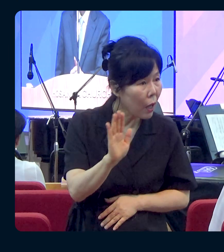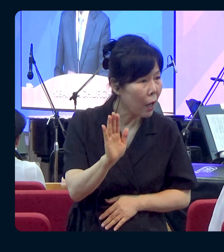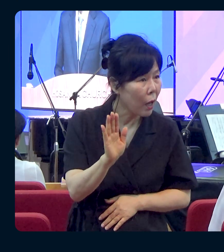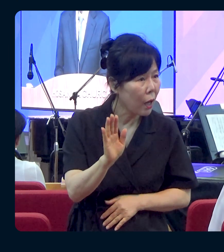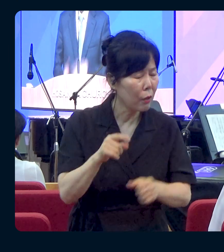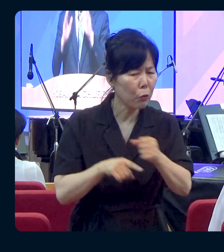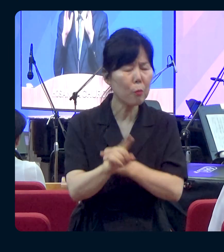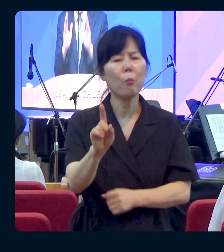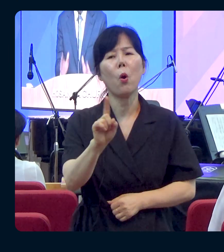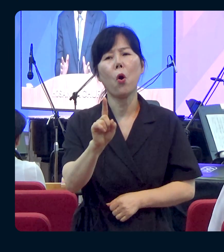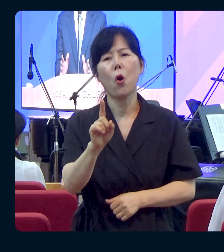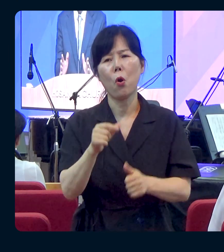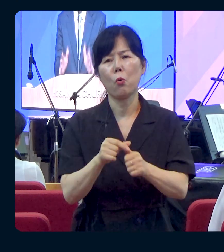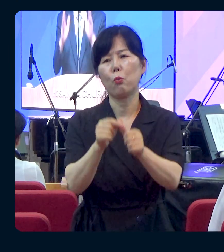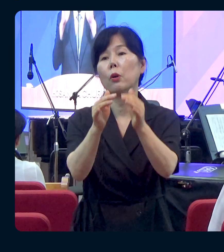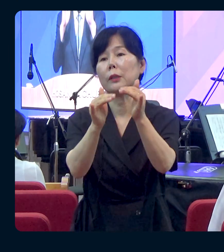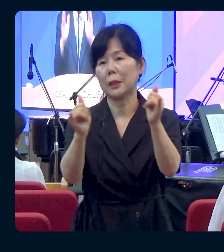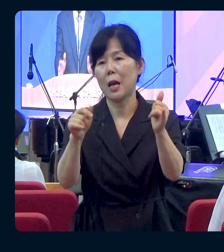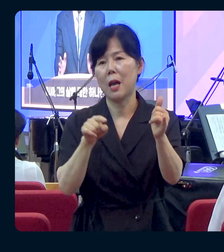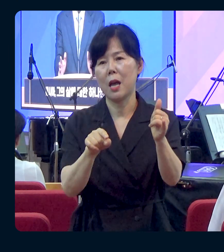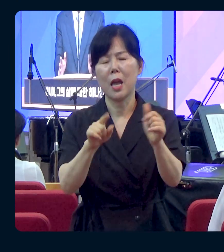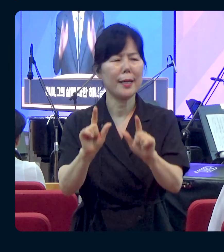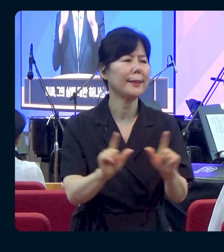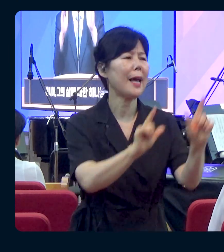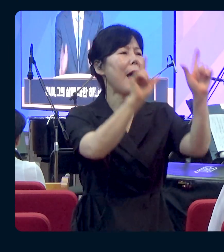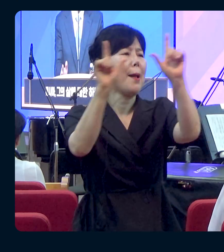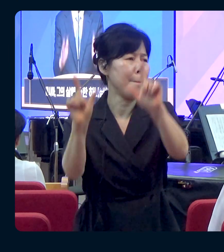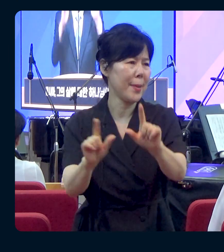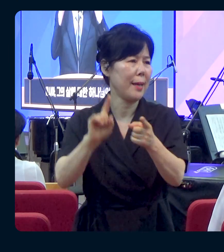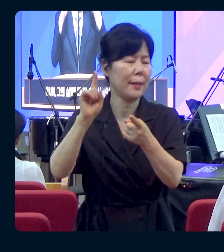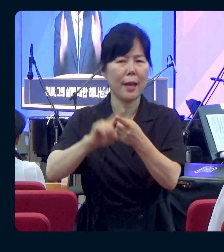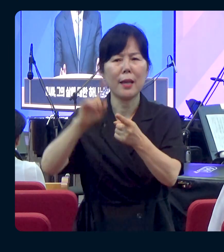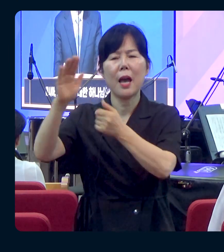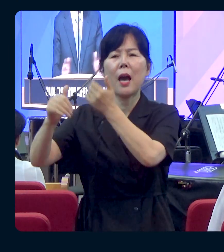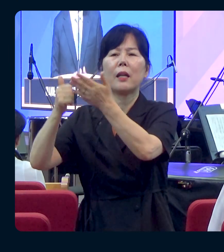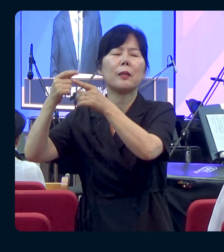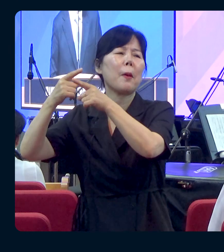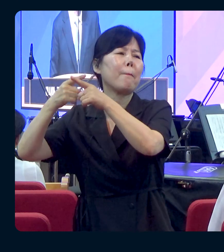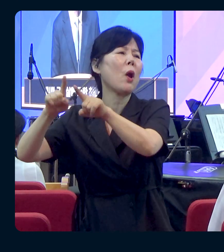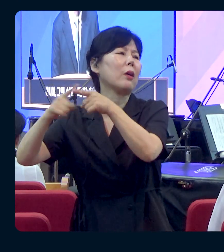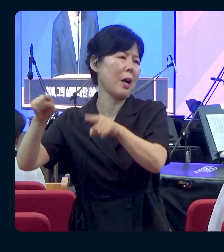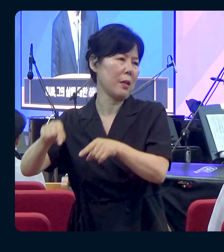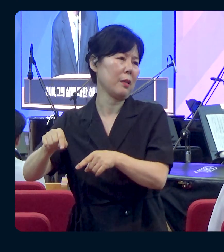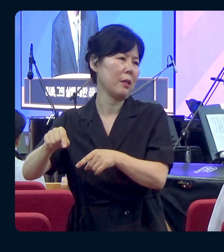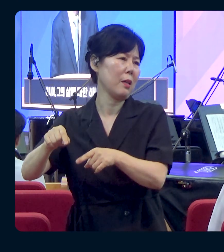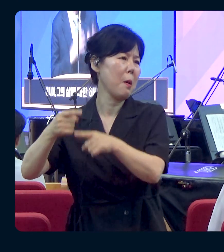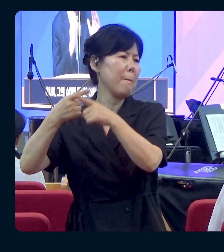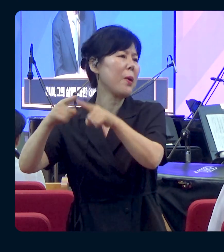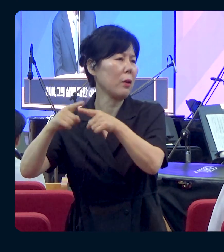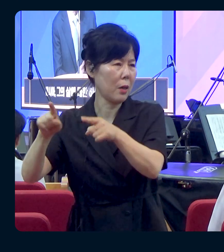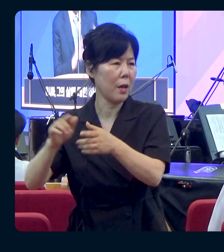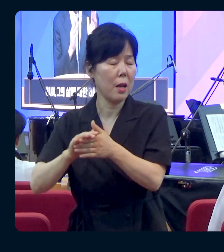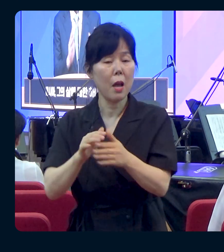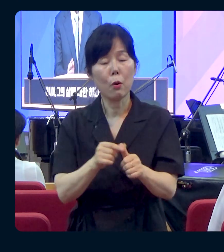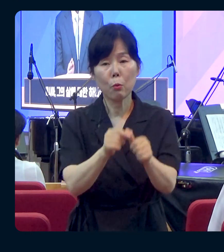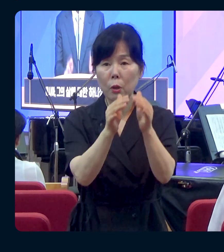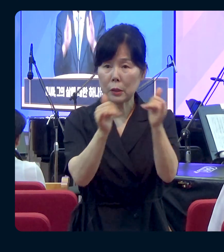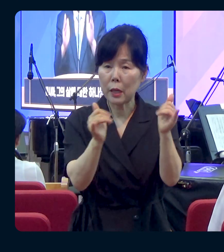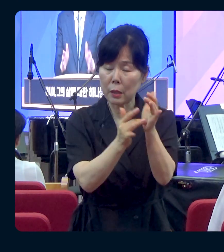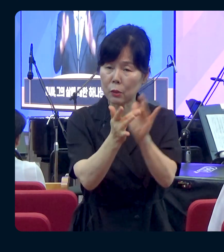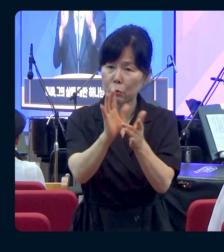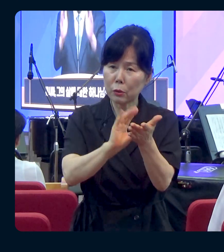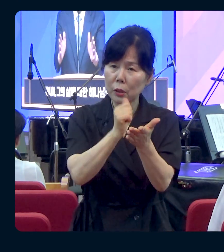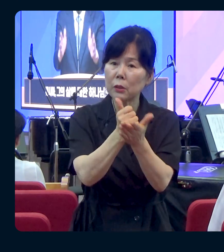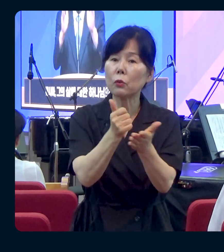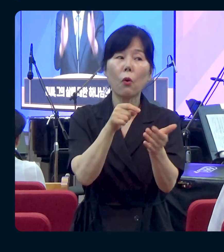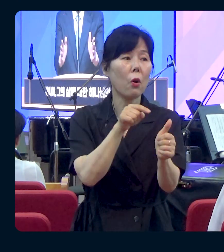아니고, 이 말씀은요, 메시아, 그의 삶에 대한 하나님의 평가를 담은 말씀이에요. 메시아,